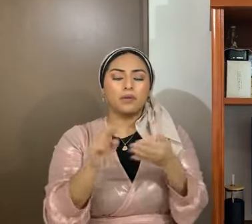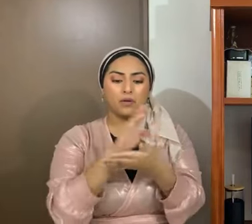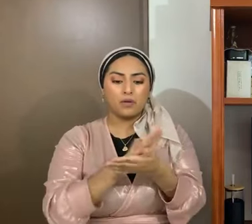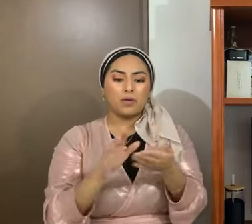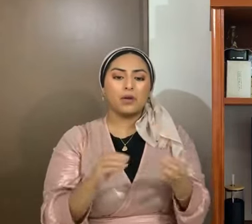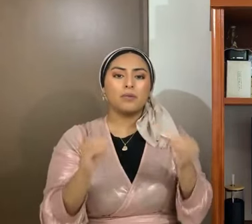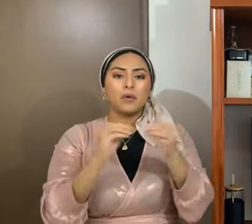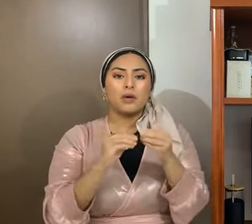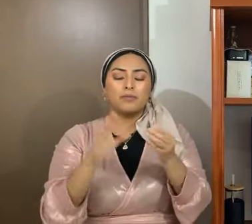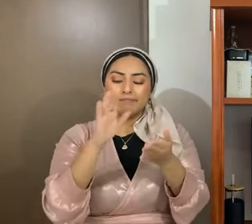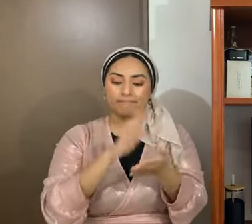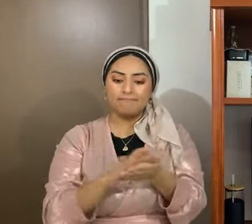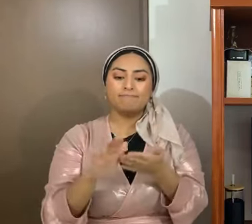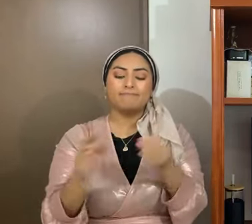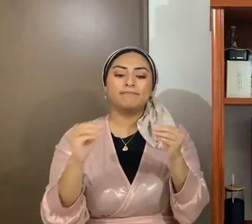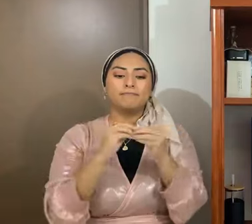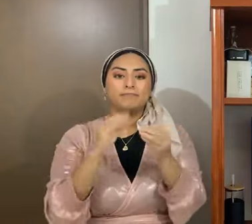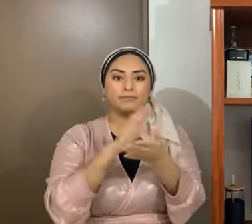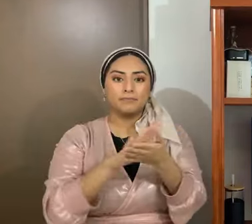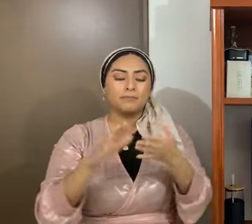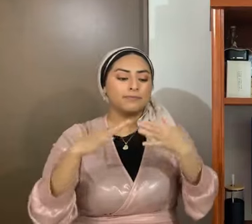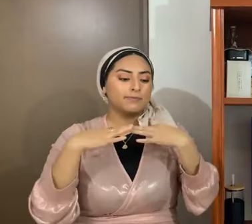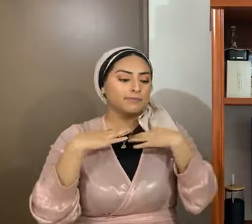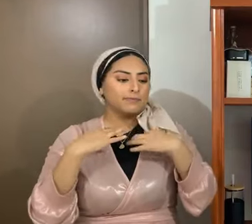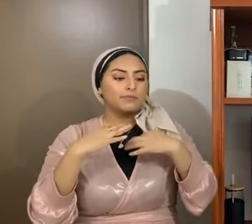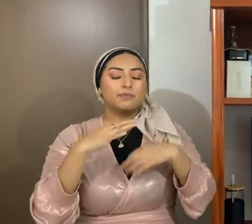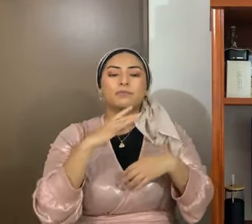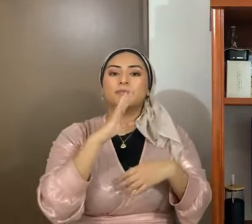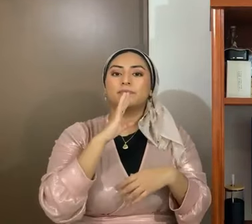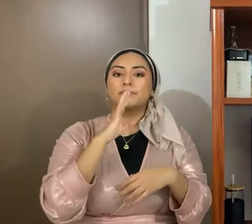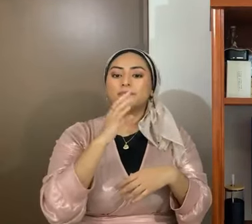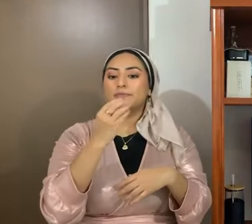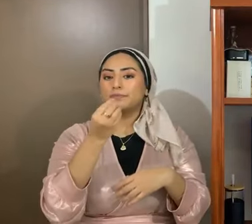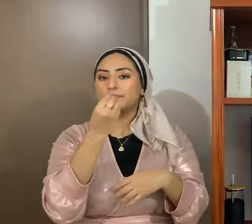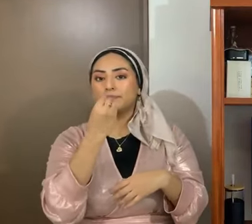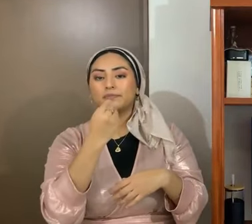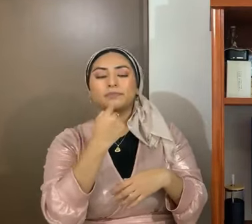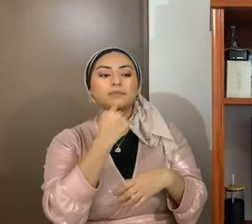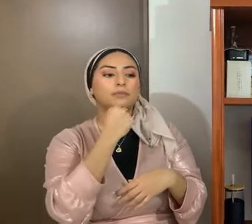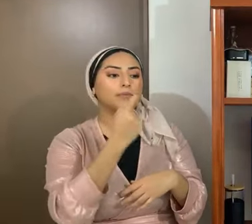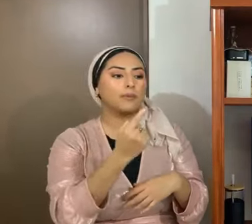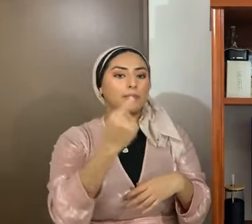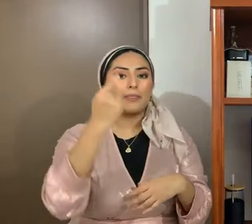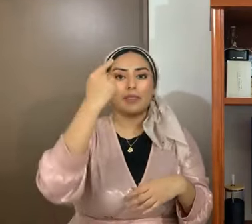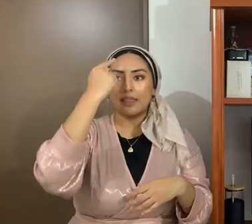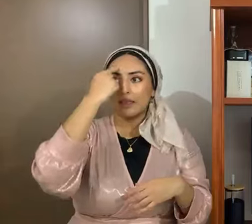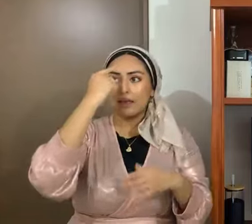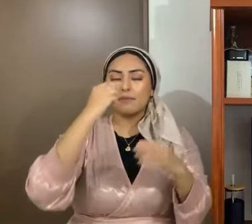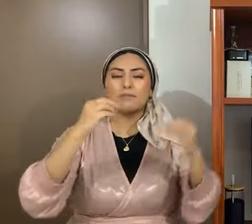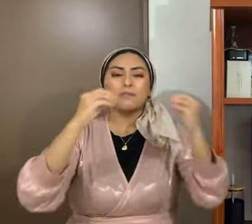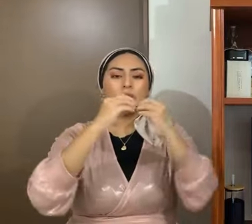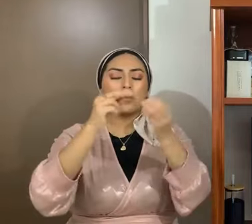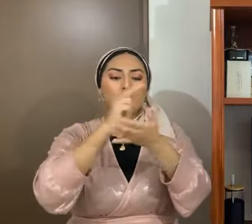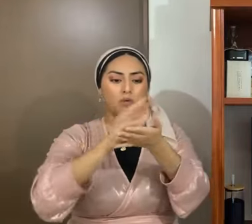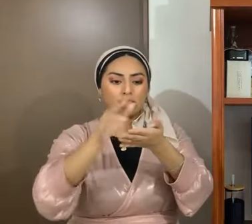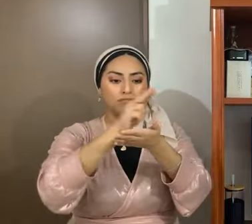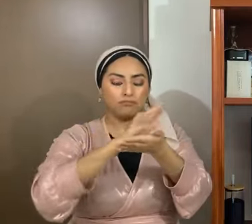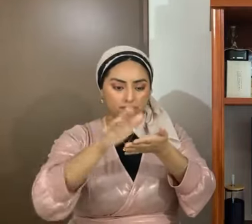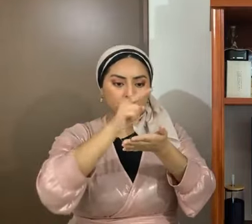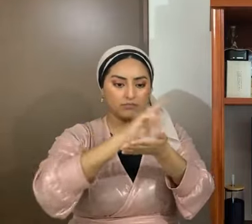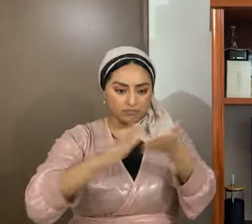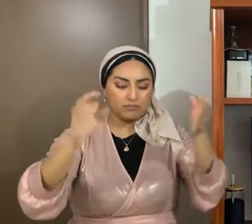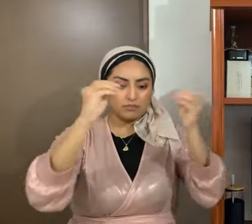nos purificamos, y nos purificamos. En la vestimenta, en el hablar, en el comer, en el decir, en el pensar, en todo. Más santidad, más santidad, más santidad,